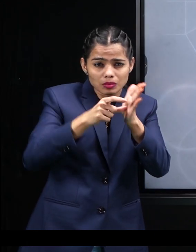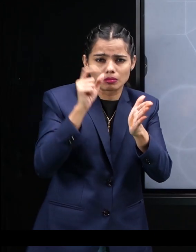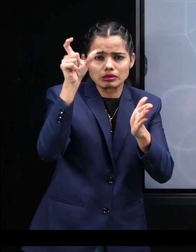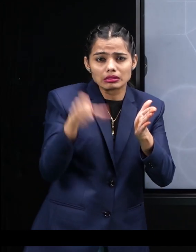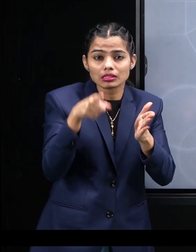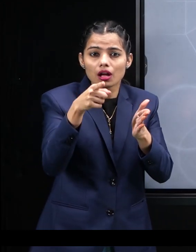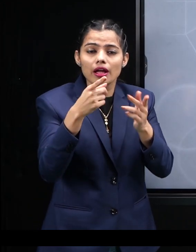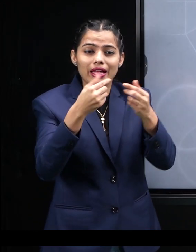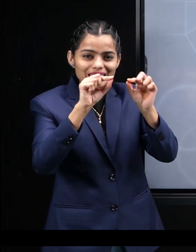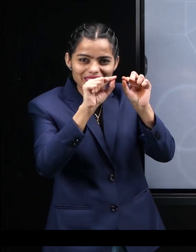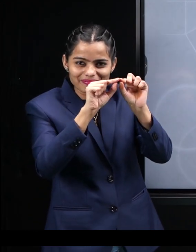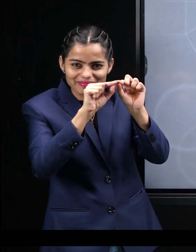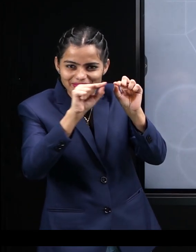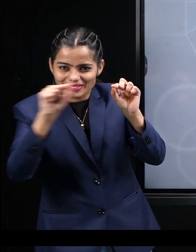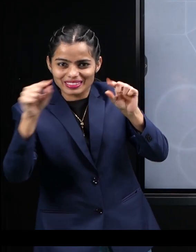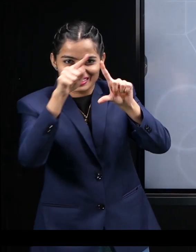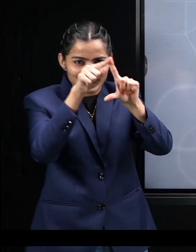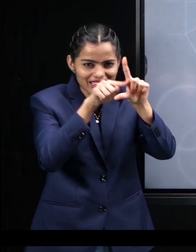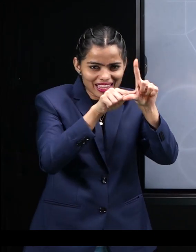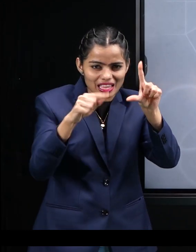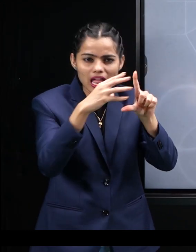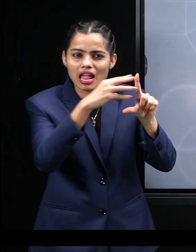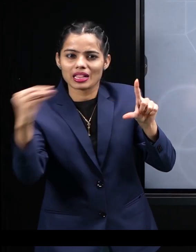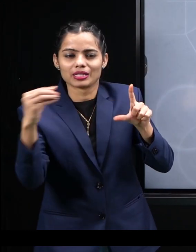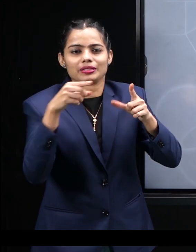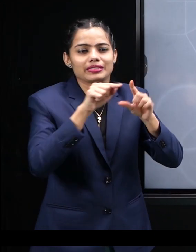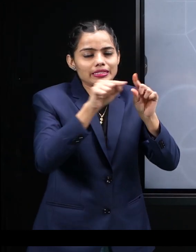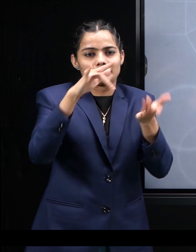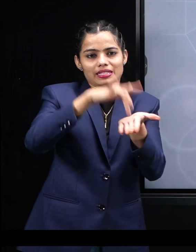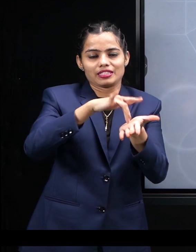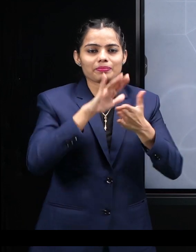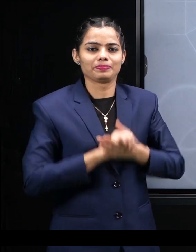வடிவவியலில் இருந்து தூரங்கள், கோணங்கள் மற்றும் பகுதிகளின் அடிப்படையில் வேறுபடுகிறது.